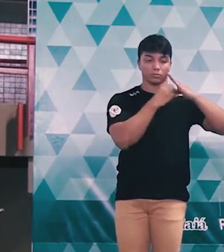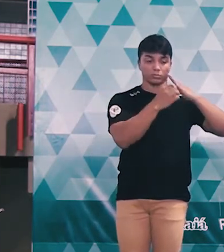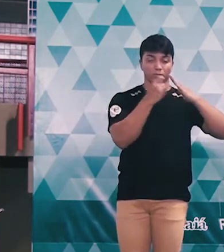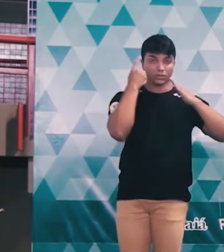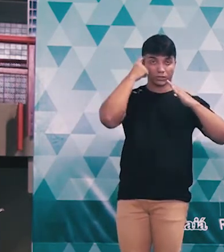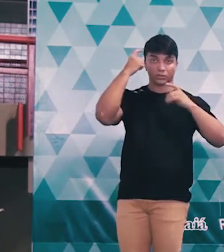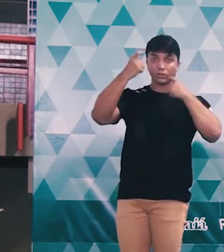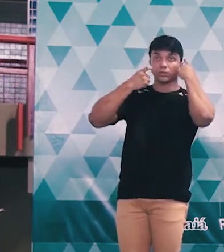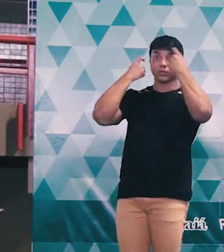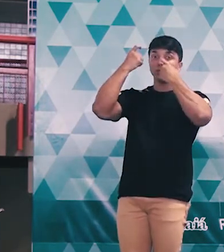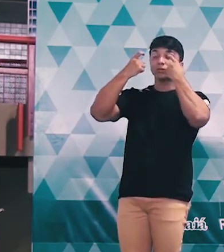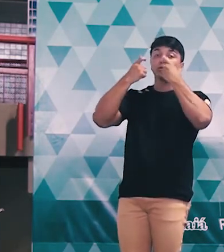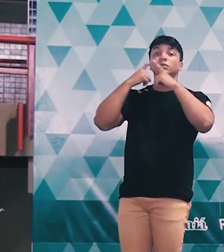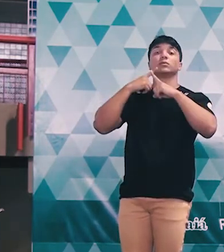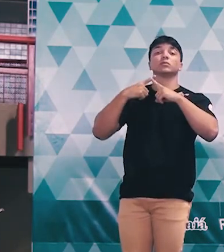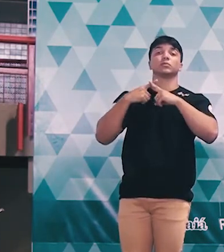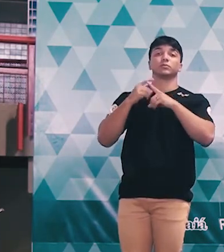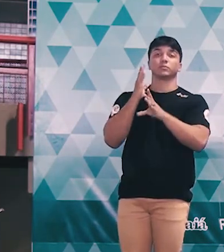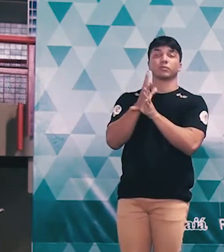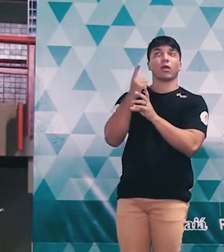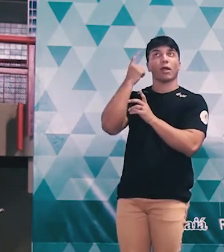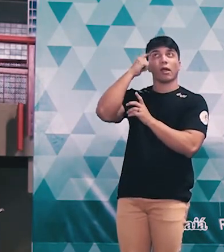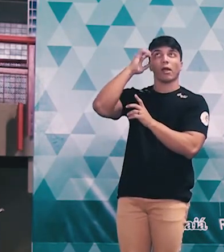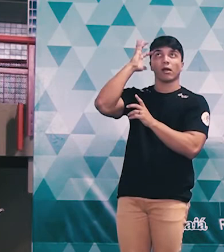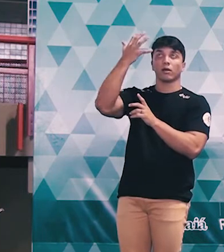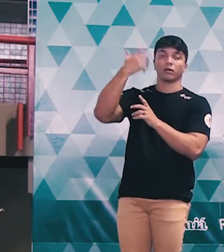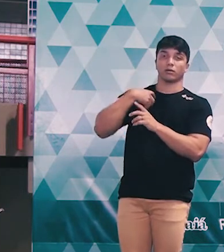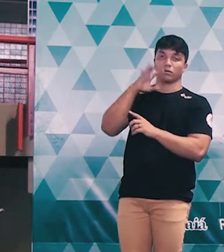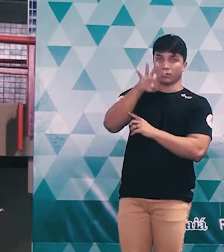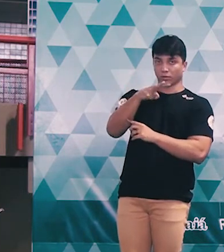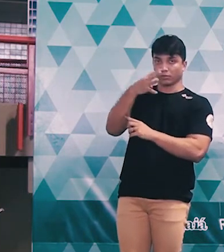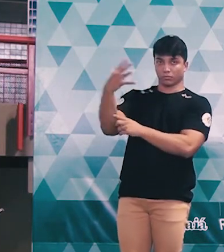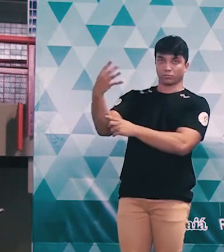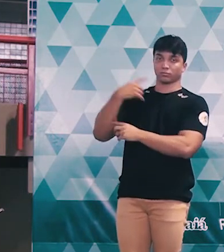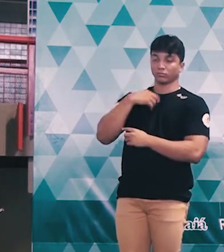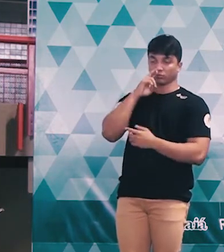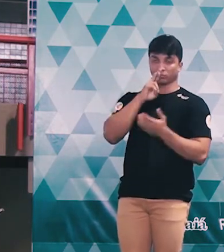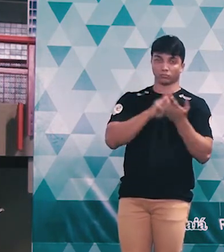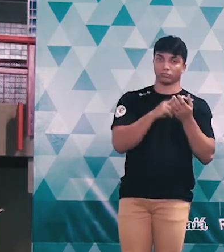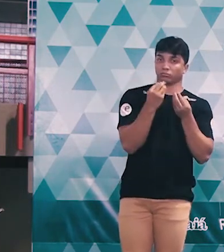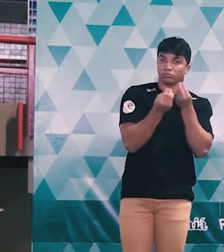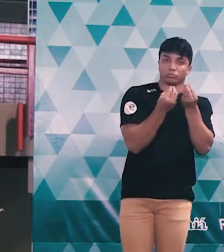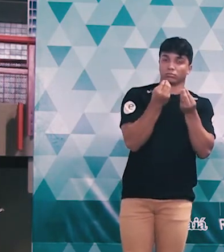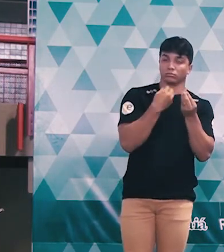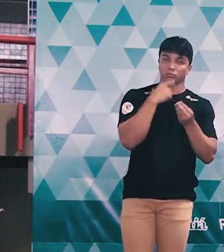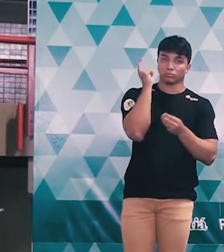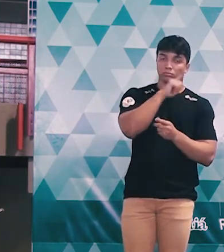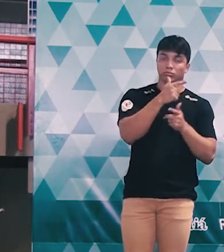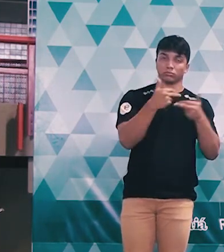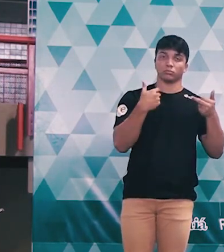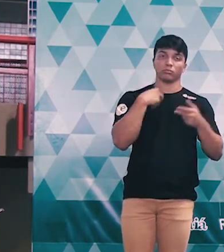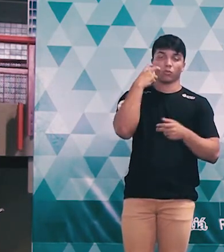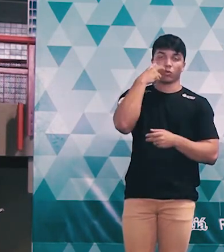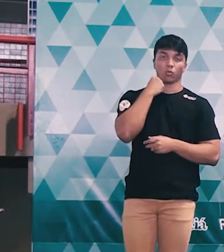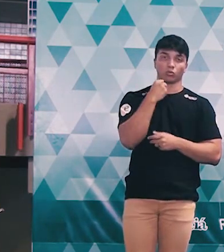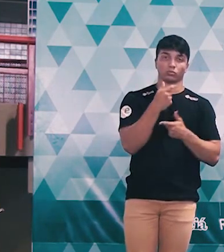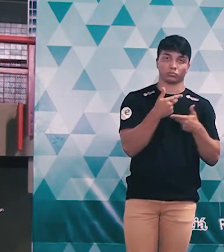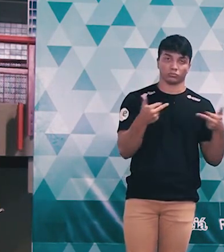os resultados e ela montou um quadro com os lucros obtidos, tá certo? Esses lucros aqui,